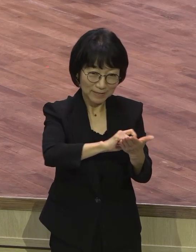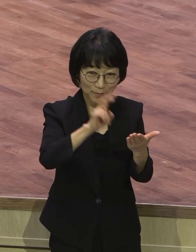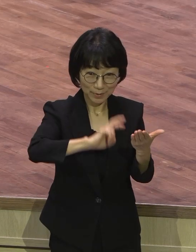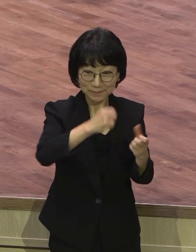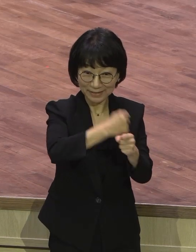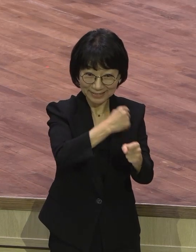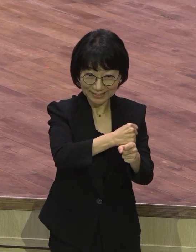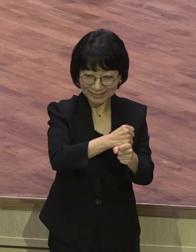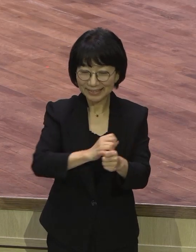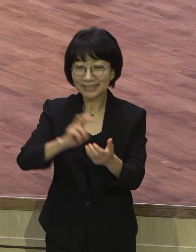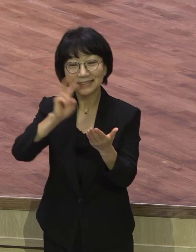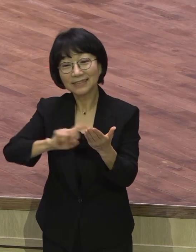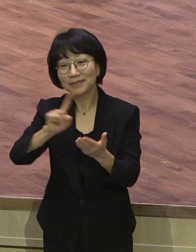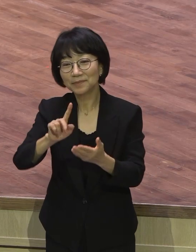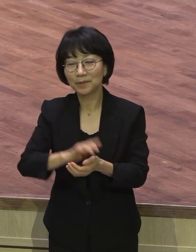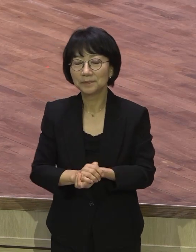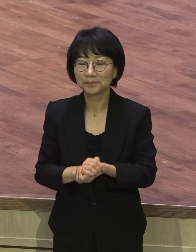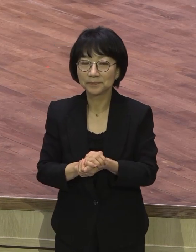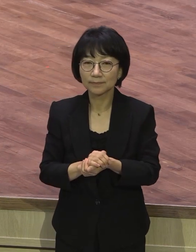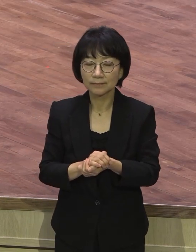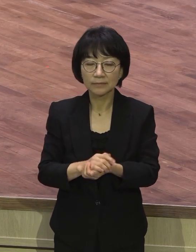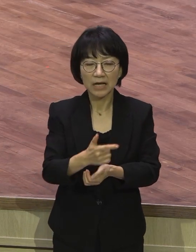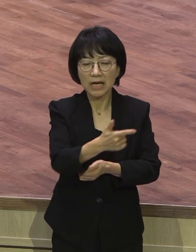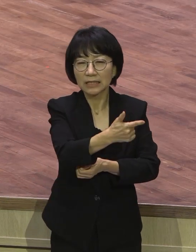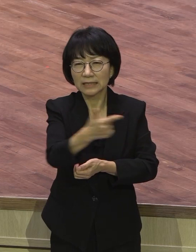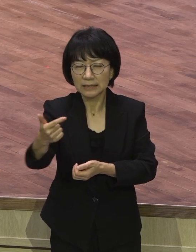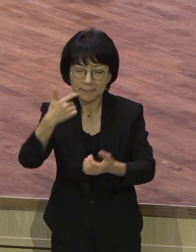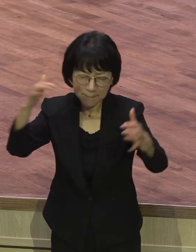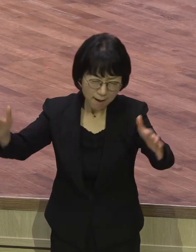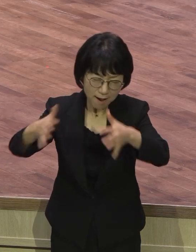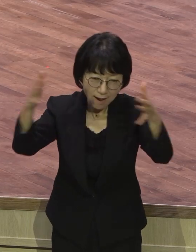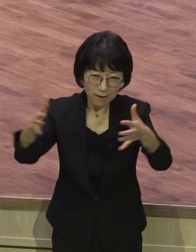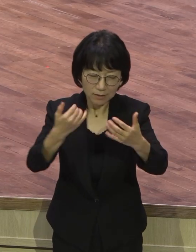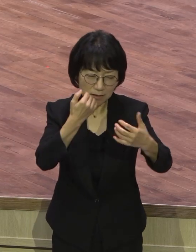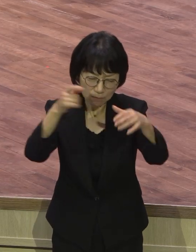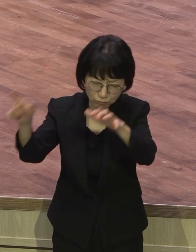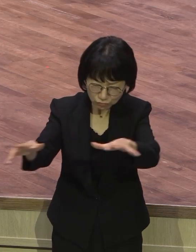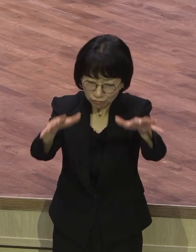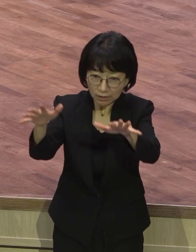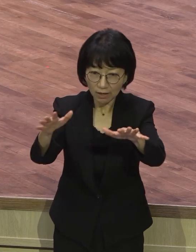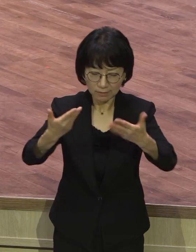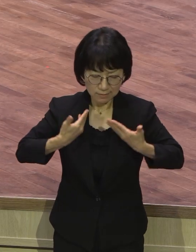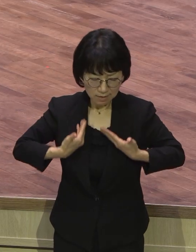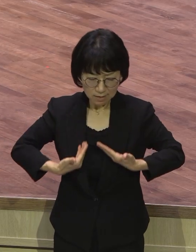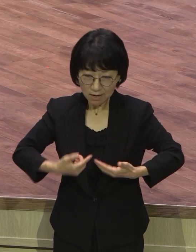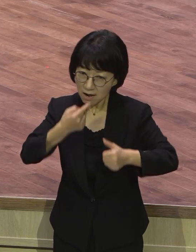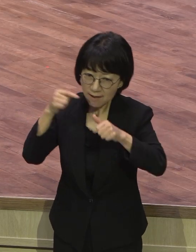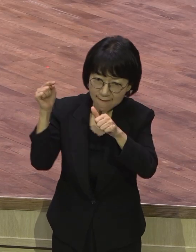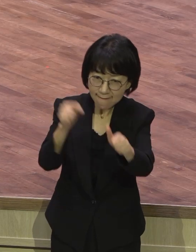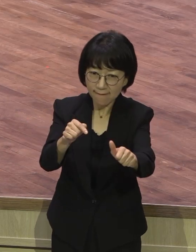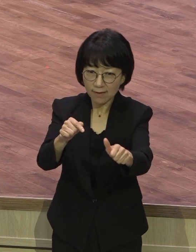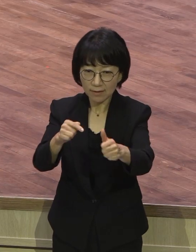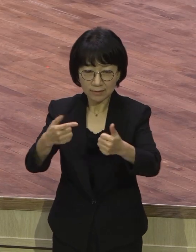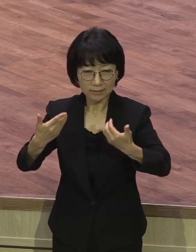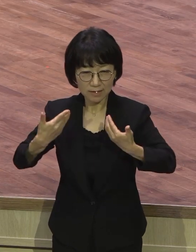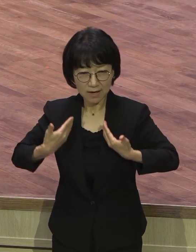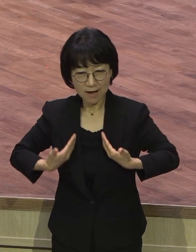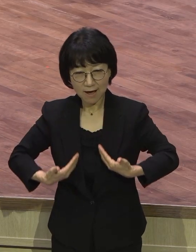후렴구에 보면 중요한 믿음의 고백이 나옵니다 큰 바람과 물껴라 잔잔해